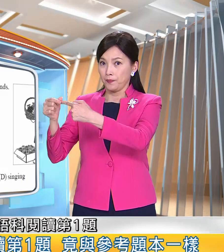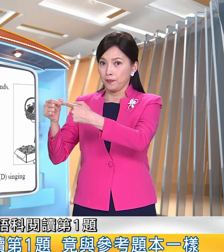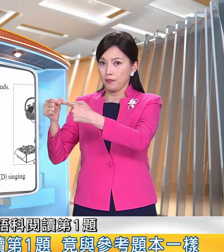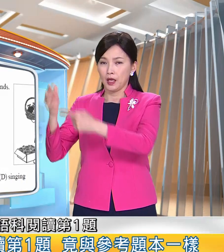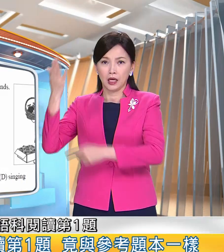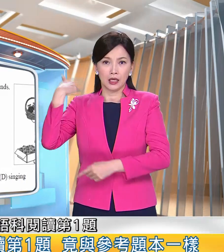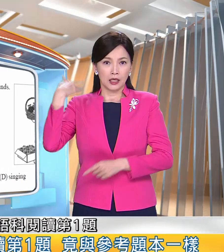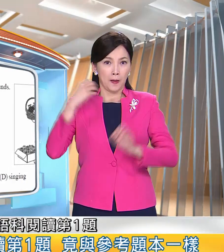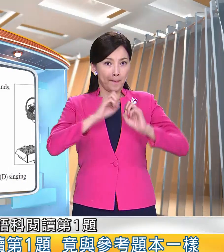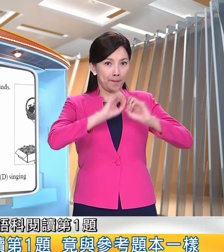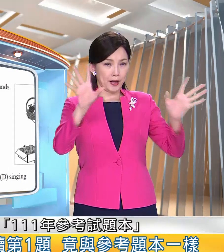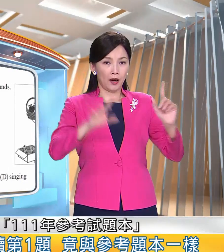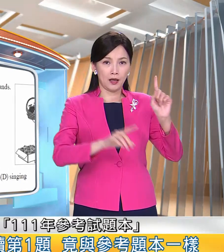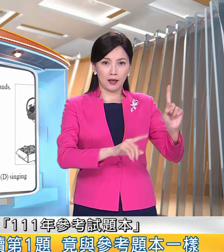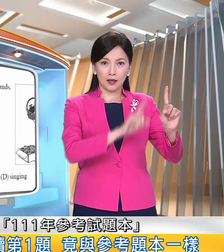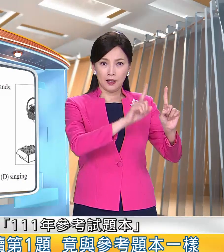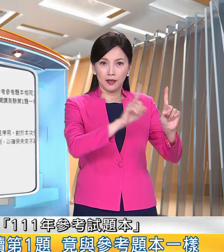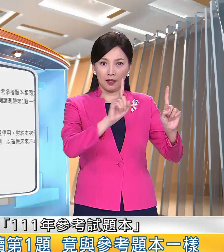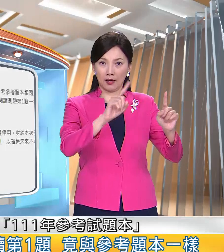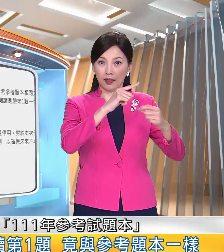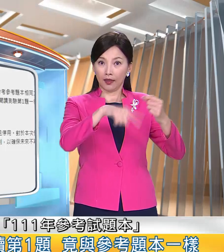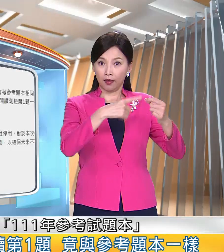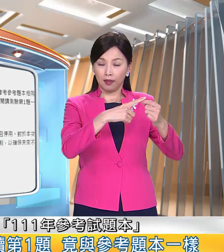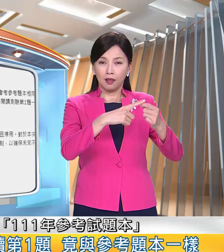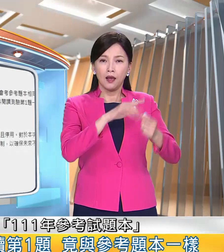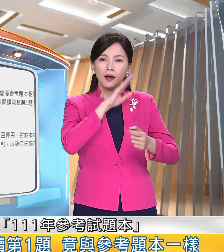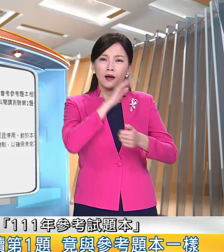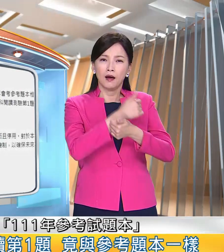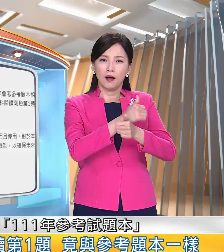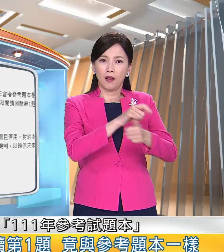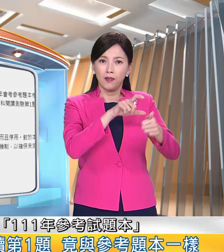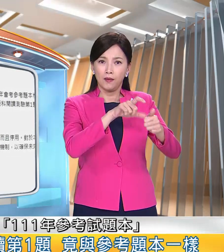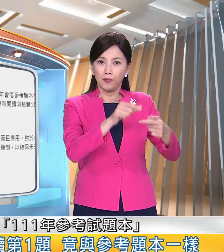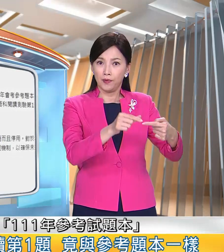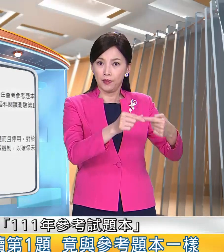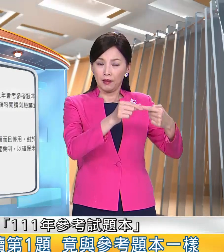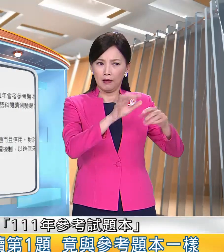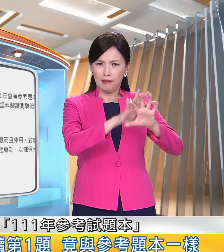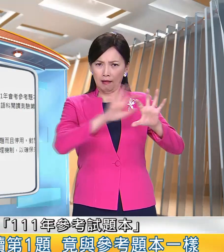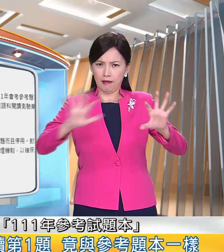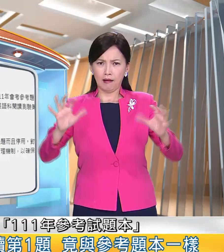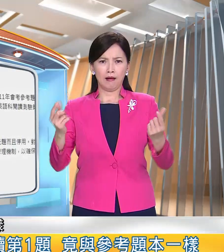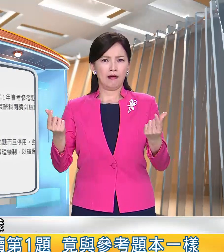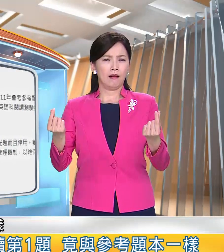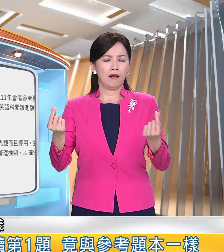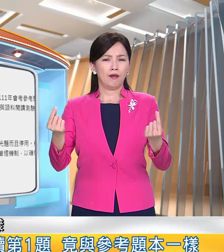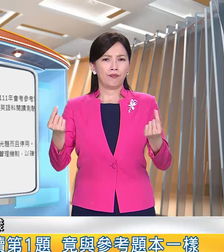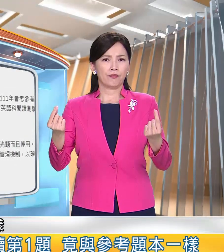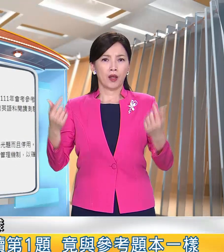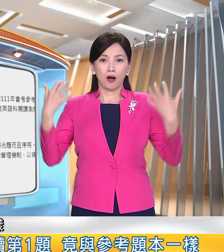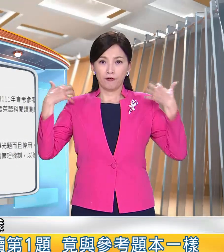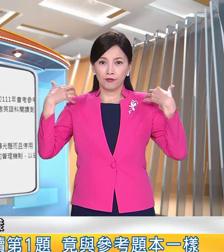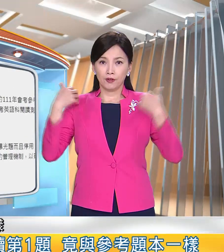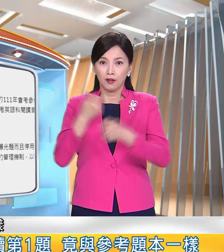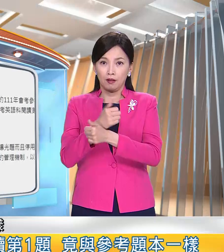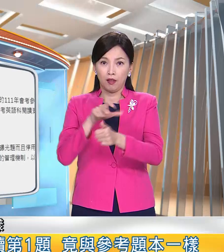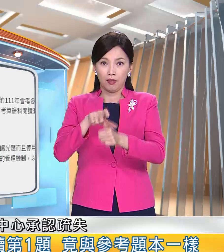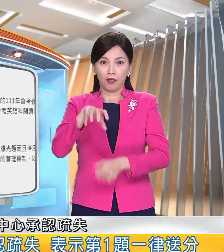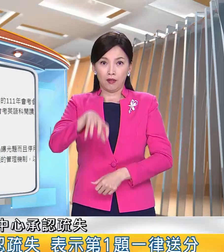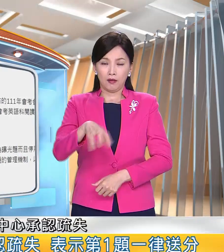一题与之前公布的111年参考试题本第一题一模一样。命题单位新